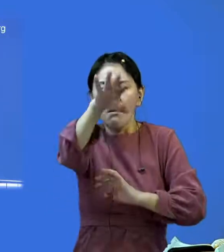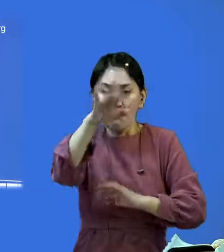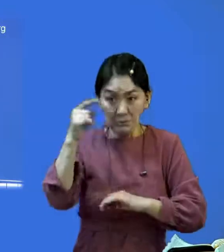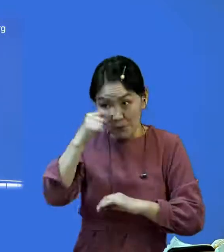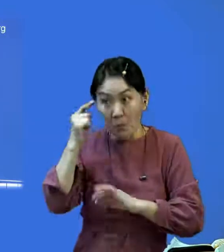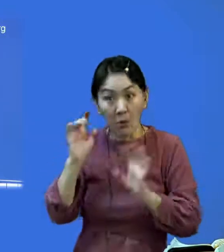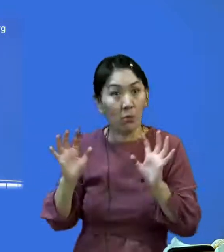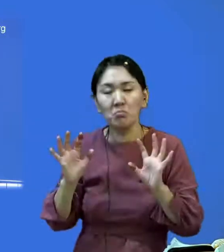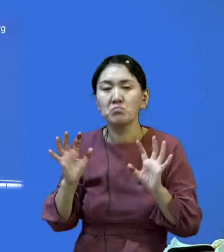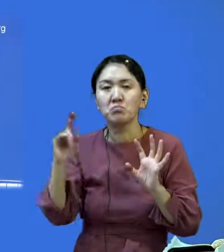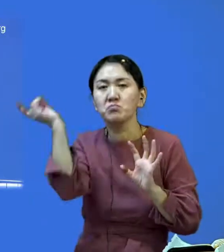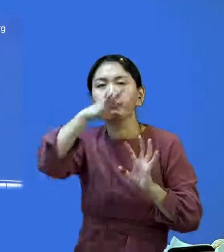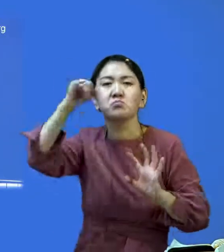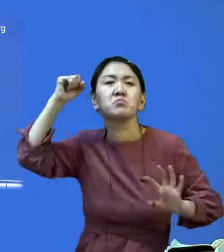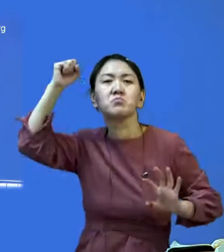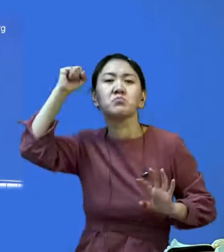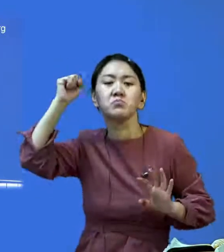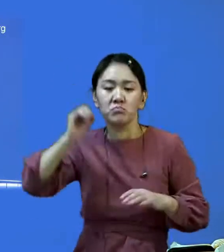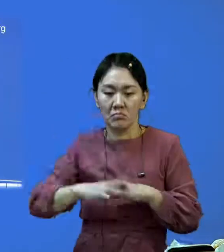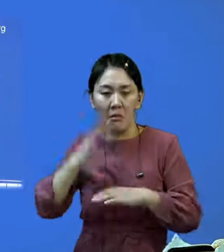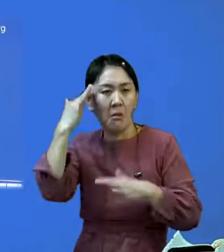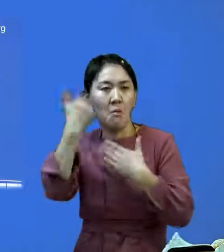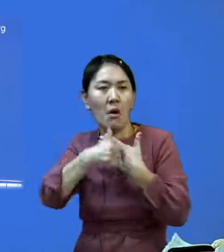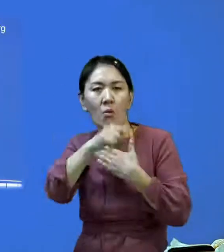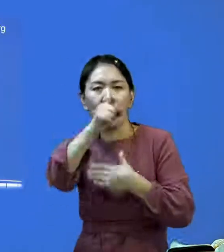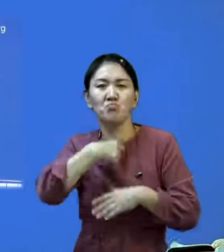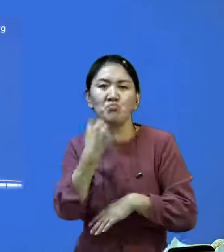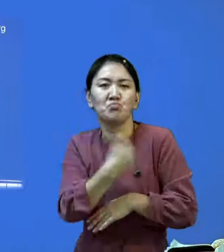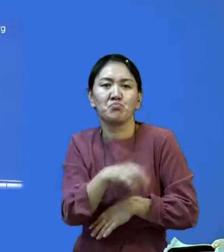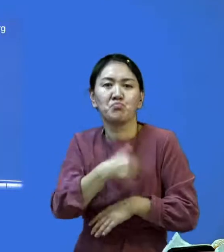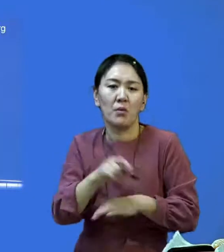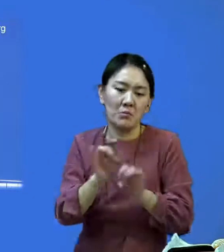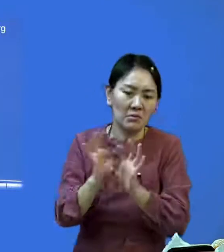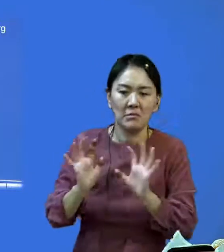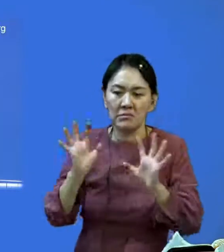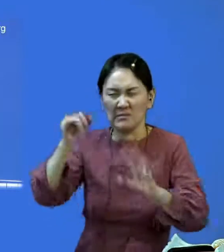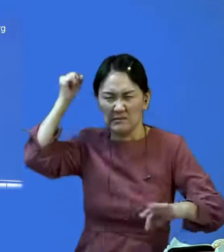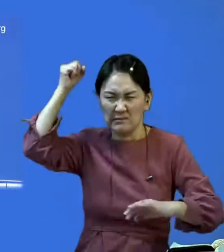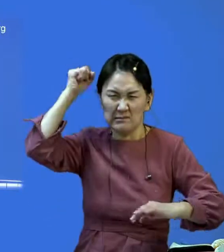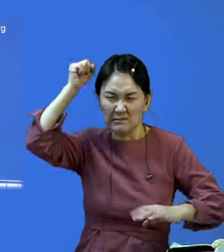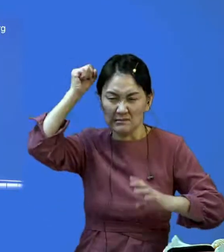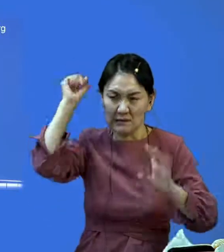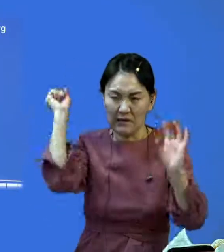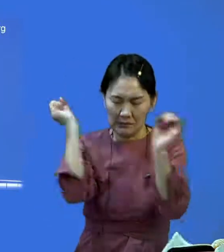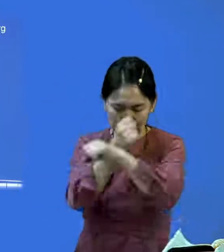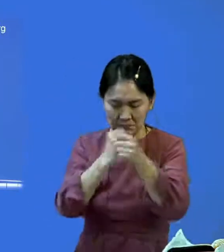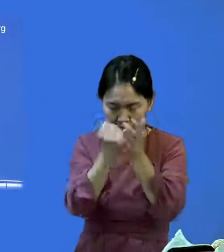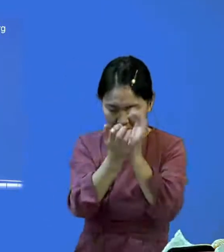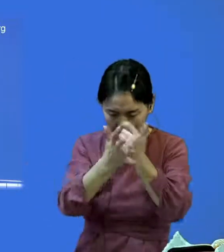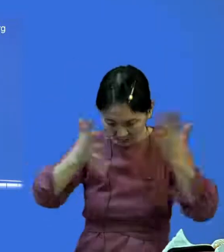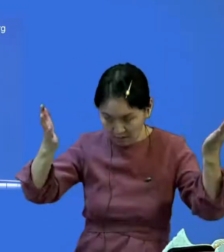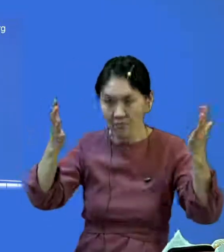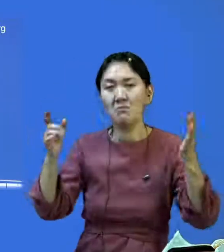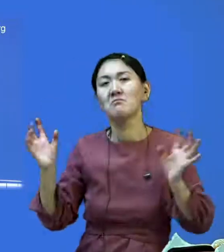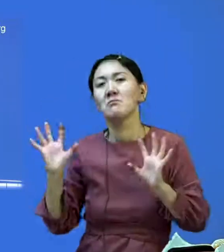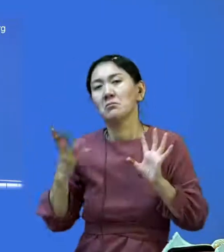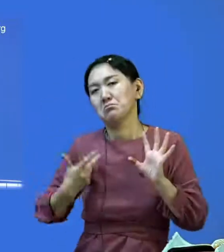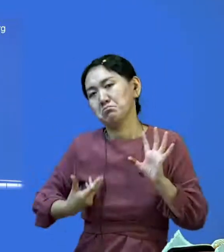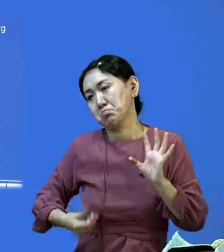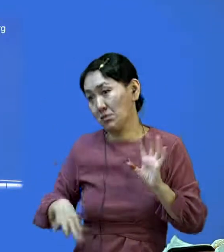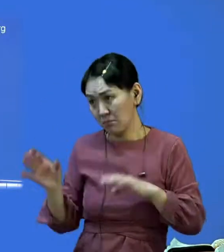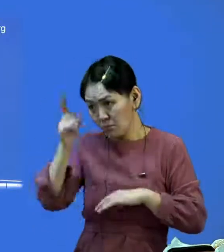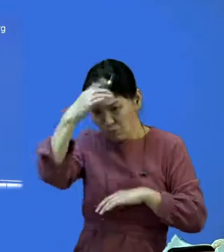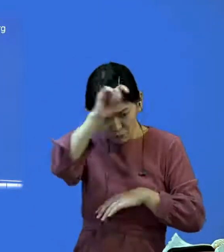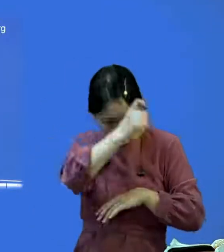Тийм ээ. Хариу урсгалын хүн гэдэг тийм ээ. Цовдлоод алжсан хин бурханы ард түмэн дэг алжсан.